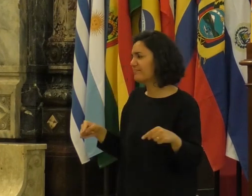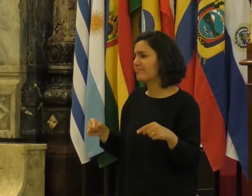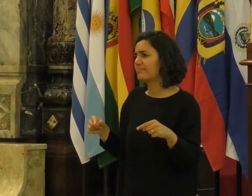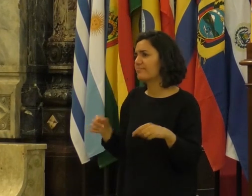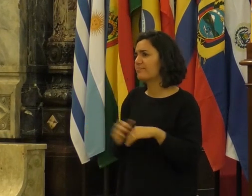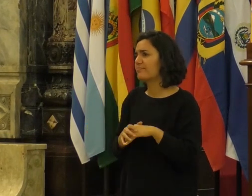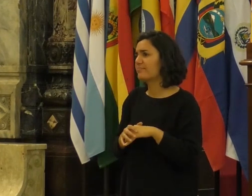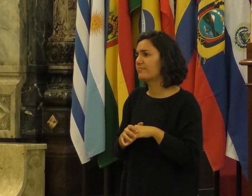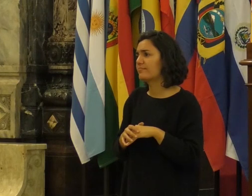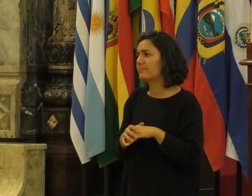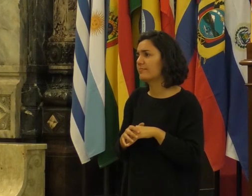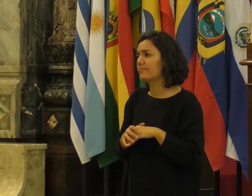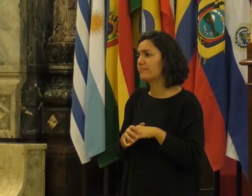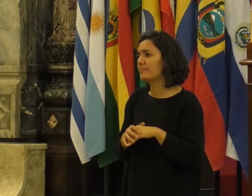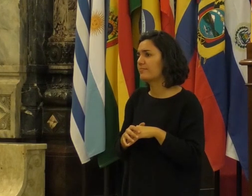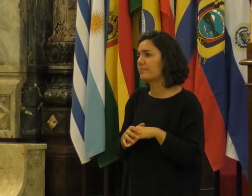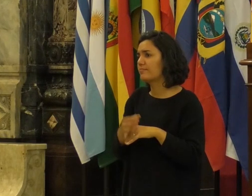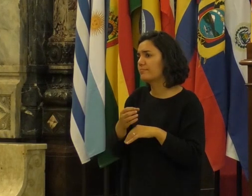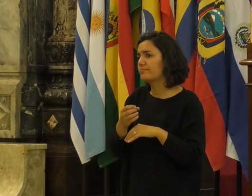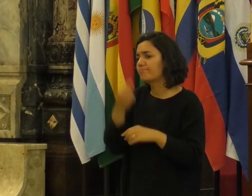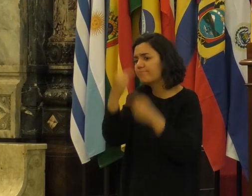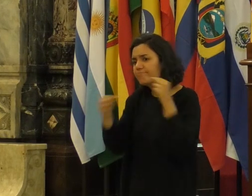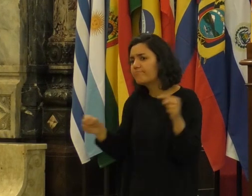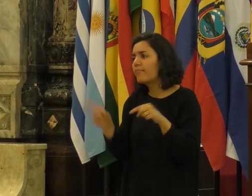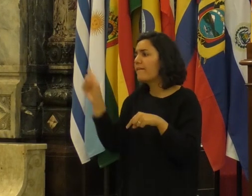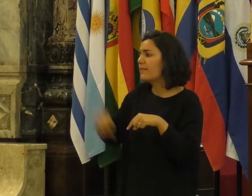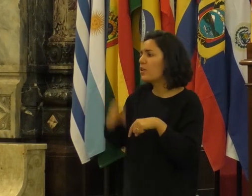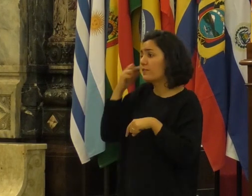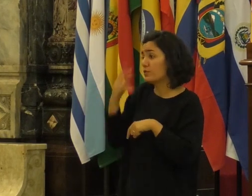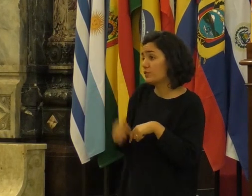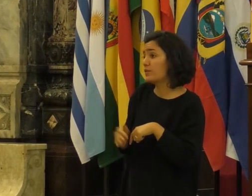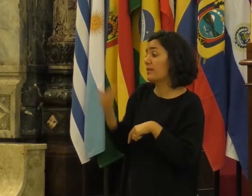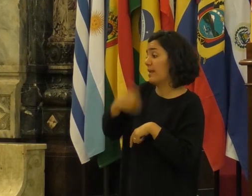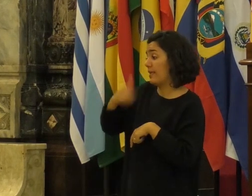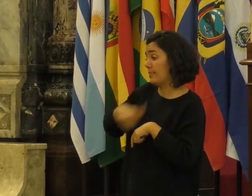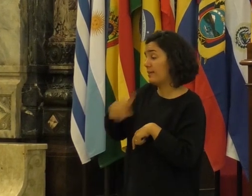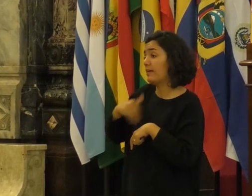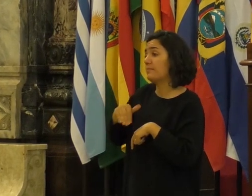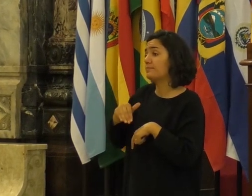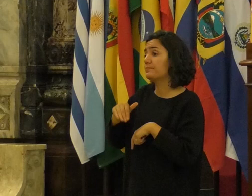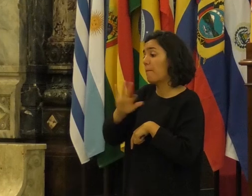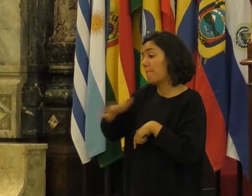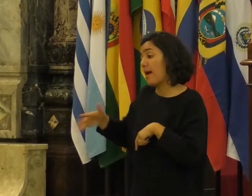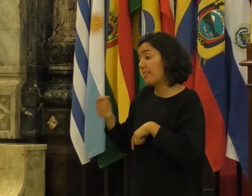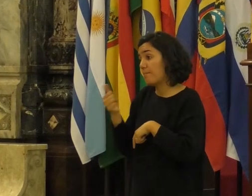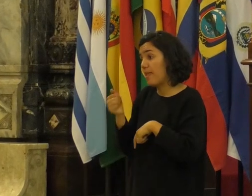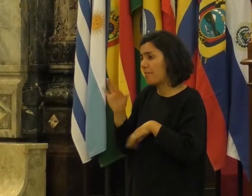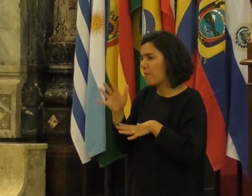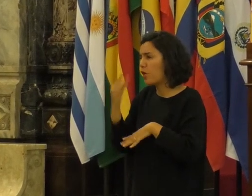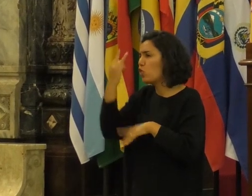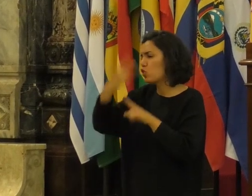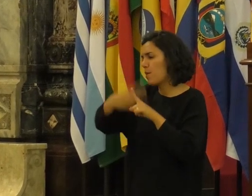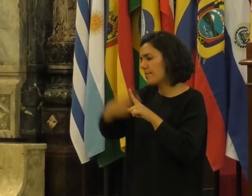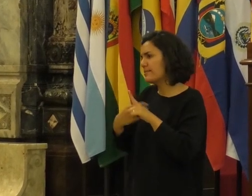pluralística, por ejemplo, se ha dicho por un epistemólogo que tuvimos aquí procedente de Mar del Plata hace unos meses.